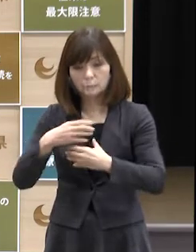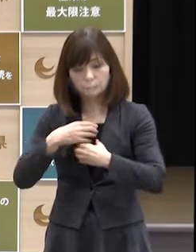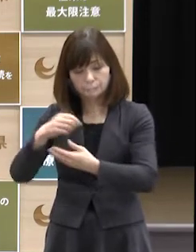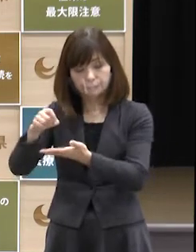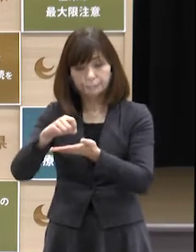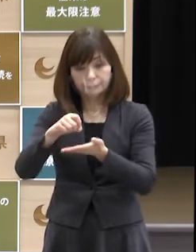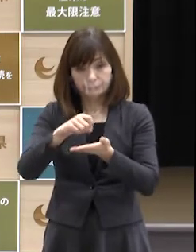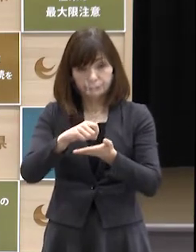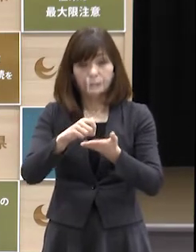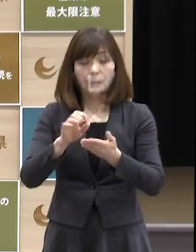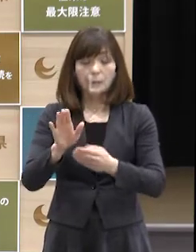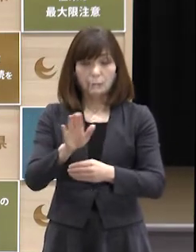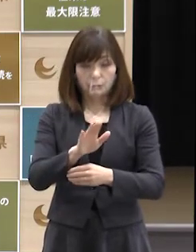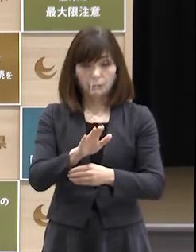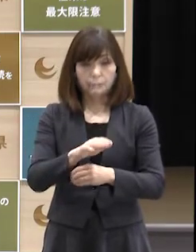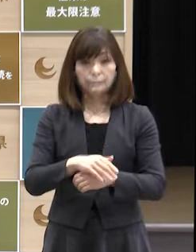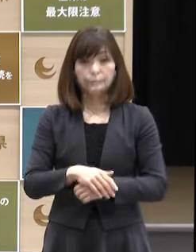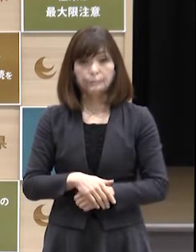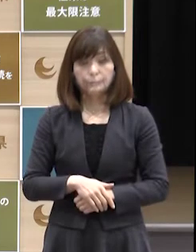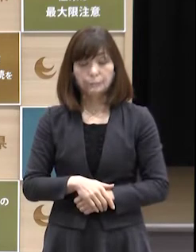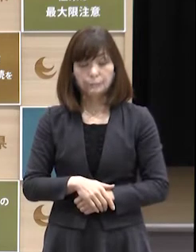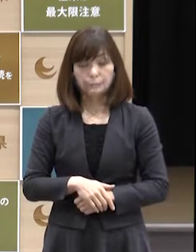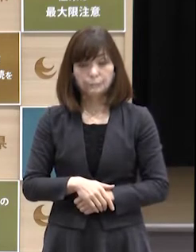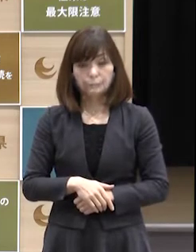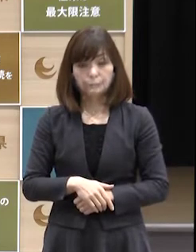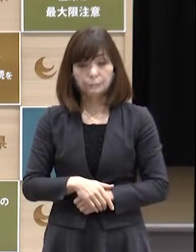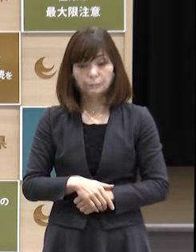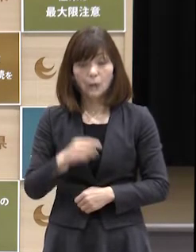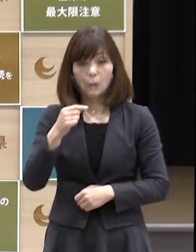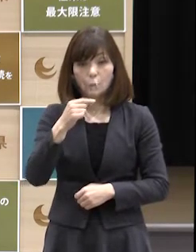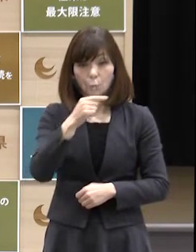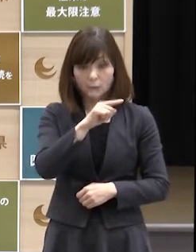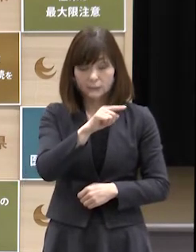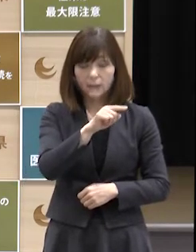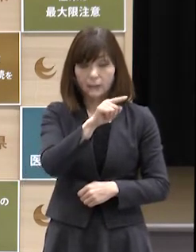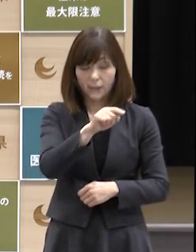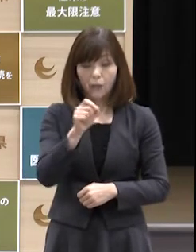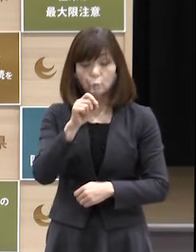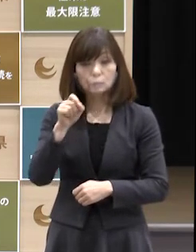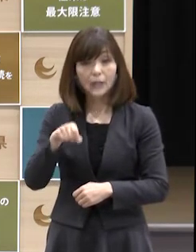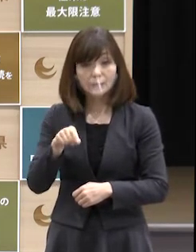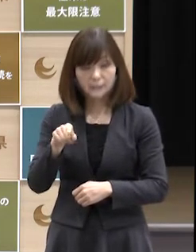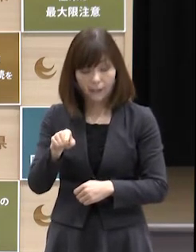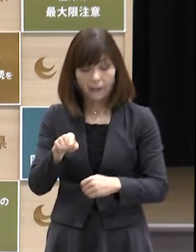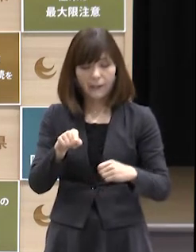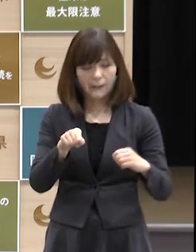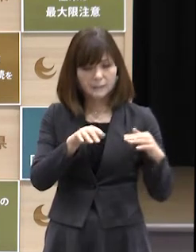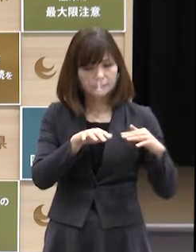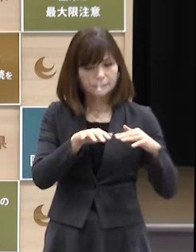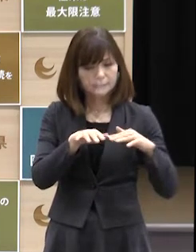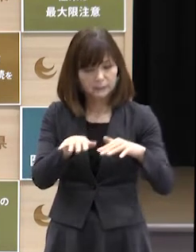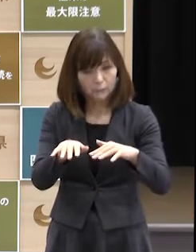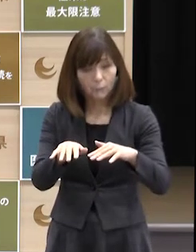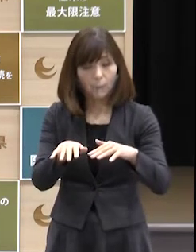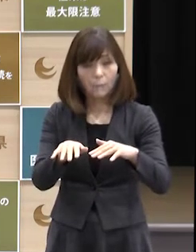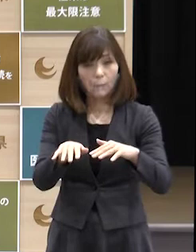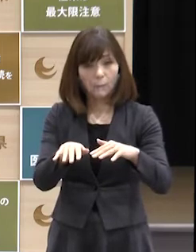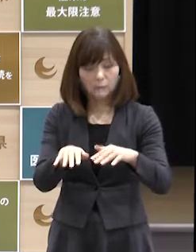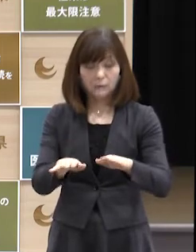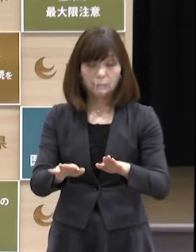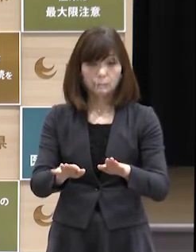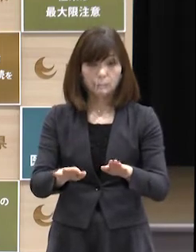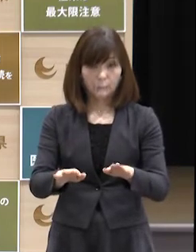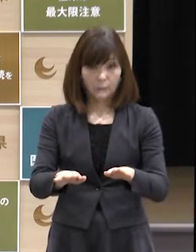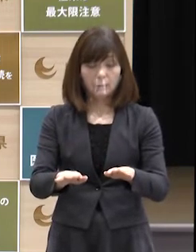指摘されてまして、ロシアがウクライナ侵攻をしている